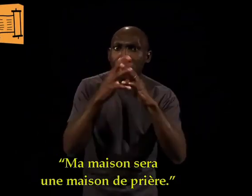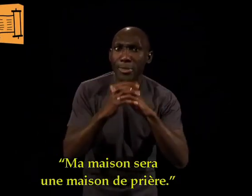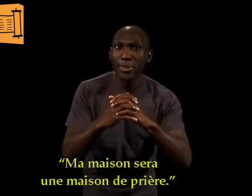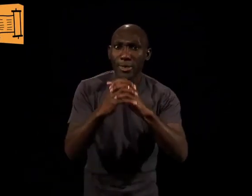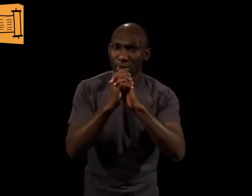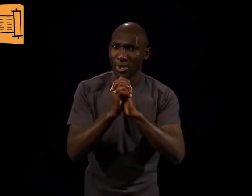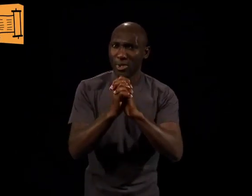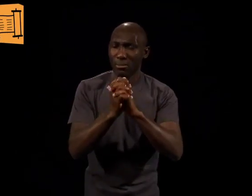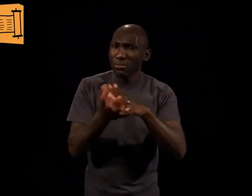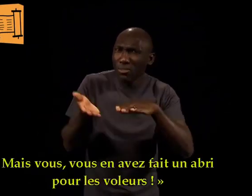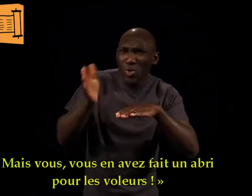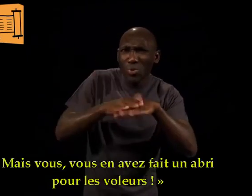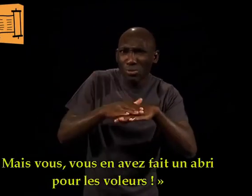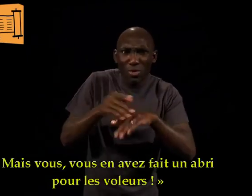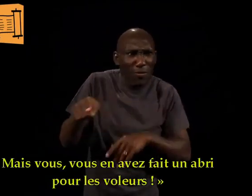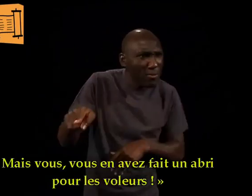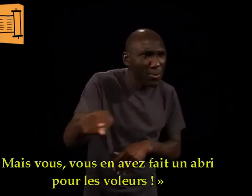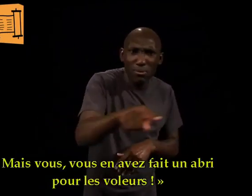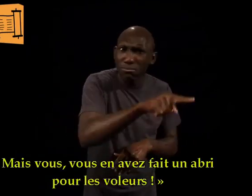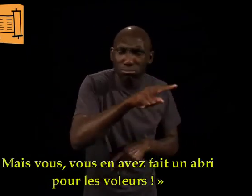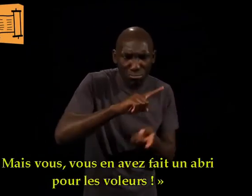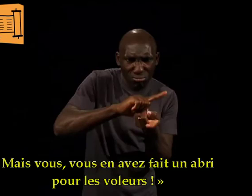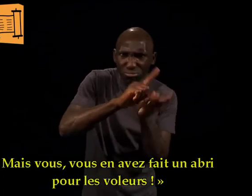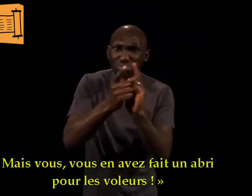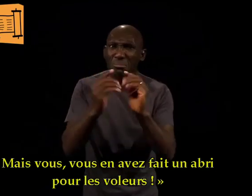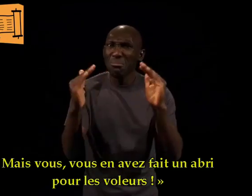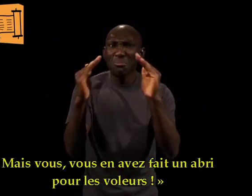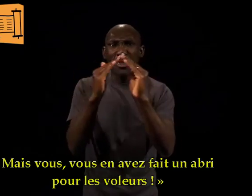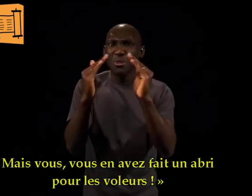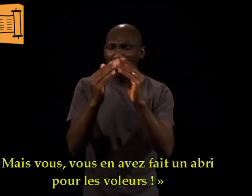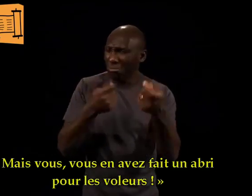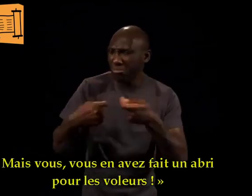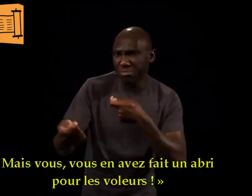prière. Mais vous, vous en avez fait un abri pour les voleurs.